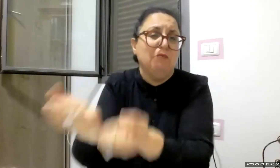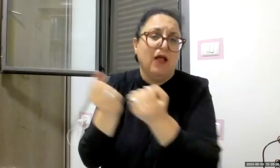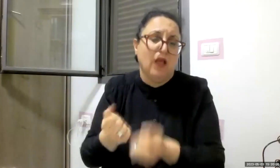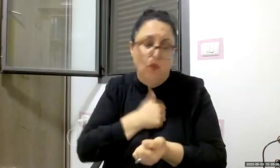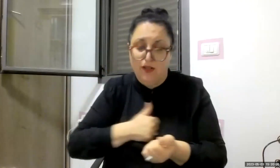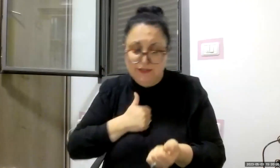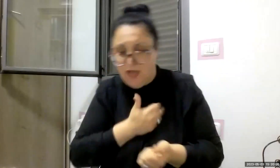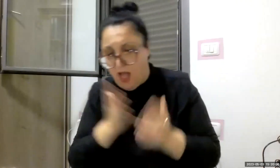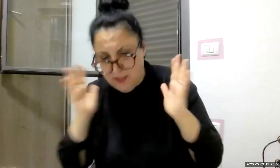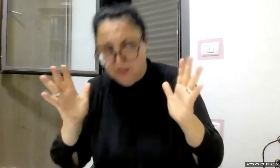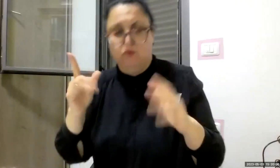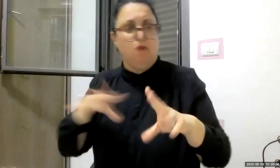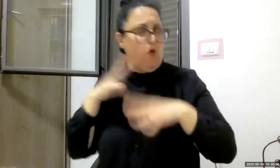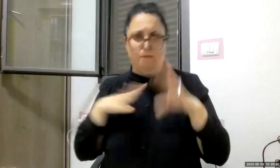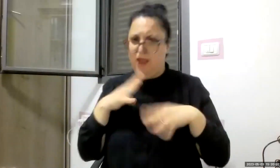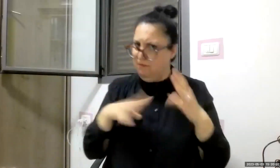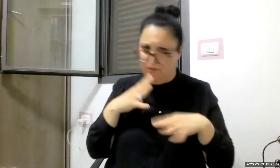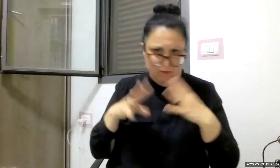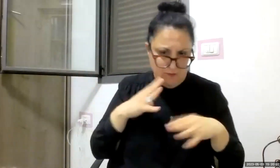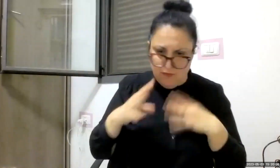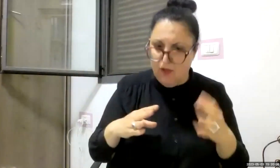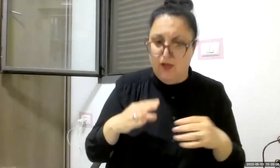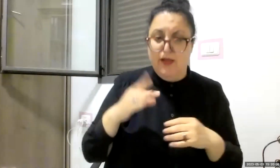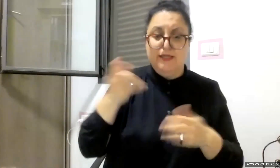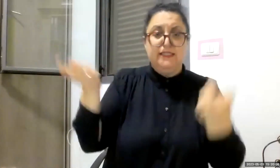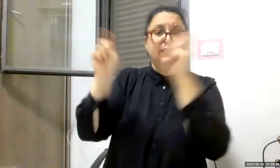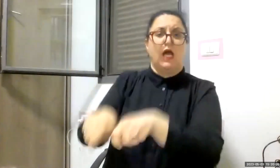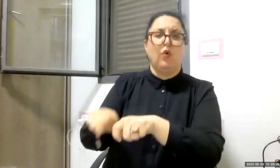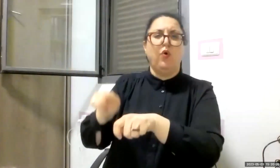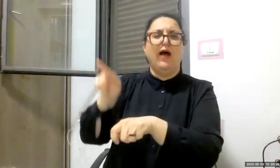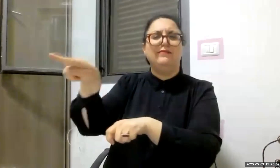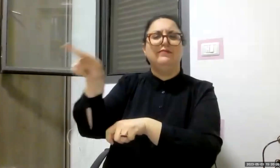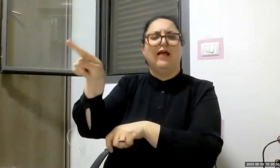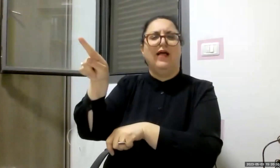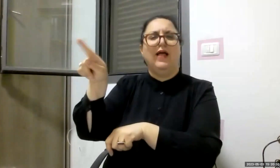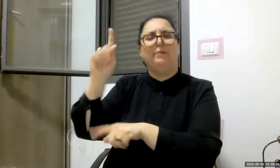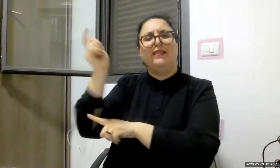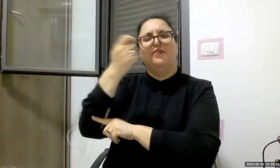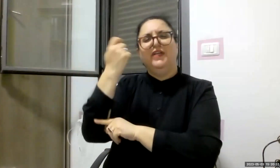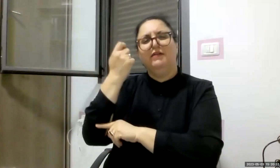והנה יש לי לצערי סיפור שמאוד קרי וחם מהתנור לצערי.